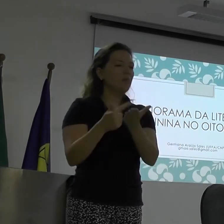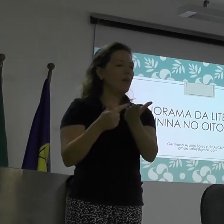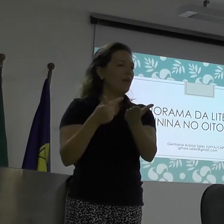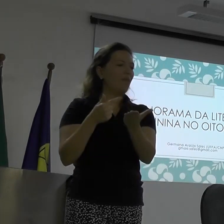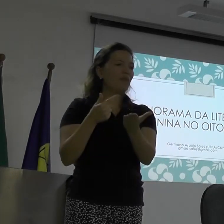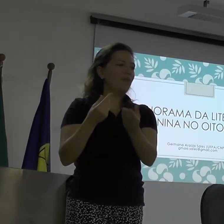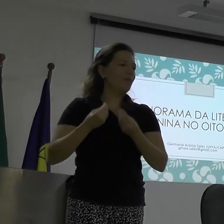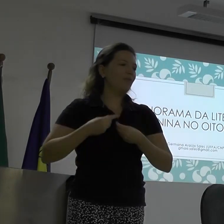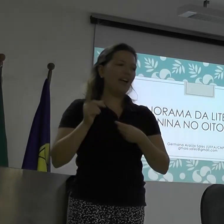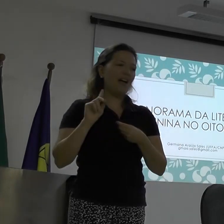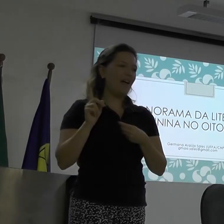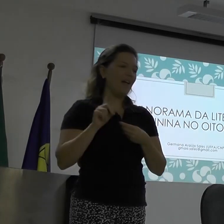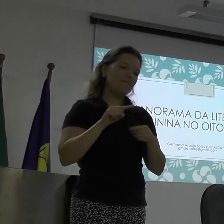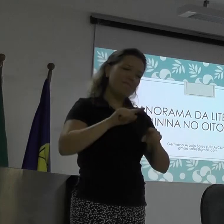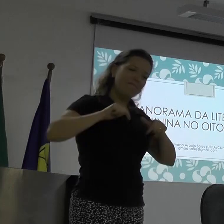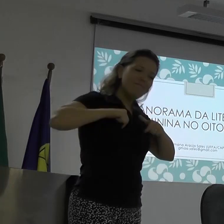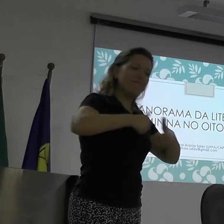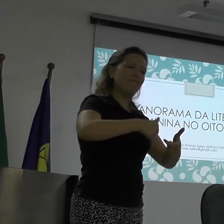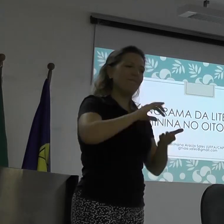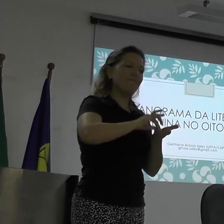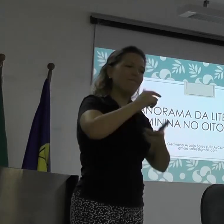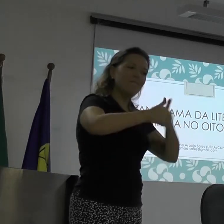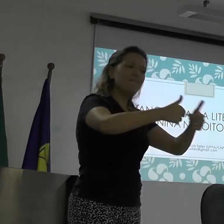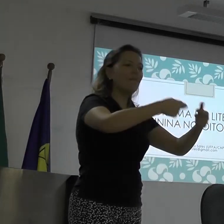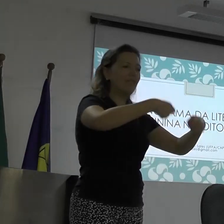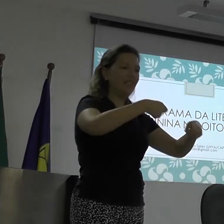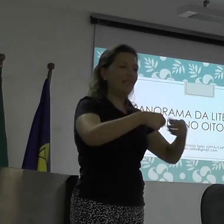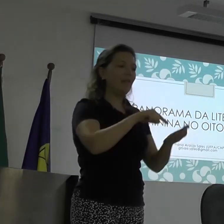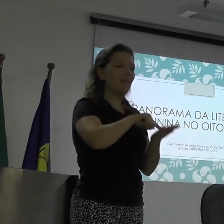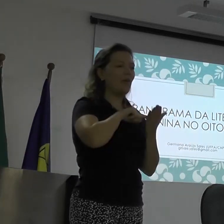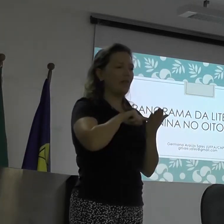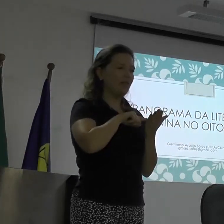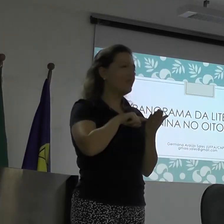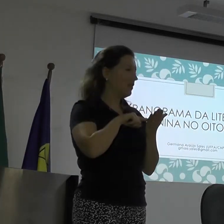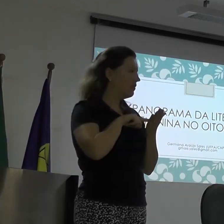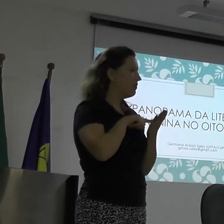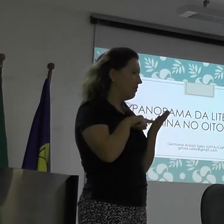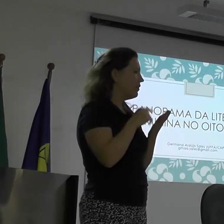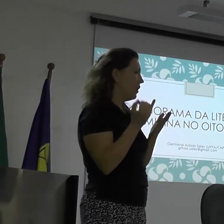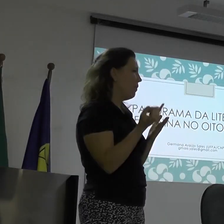Essa a importância que eu vejo.